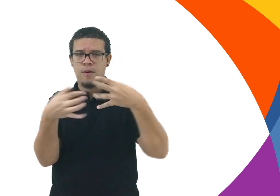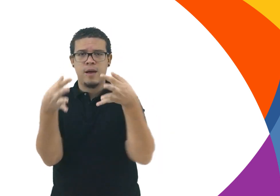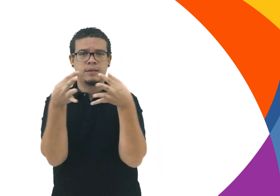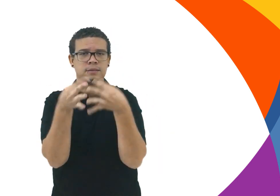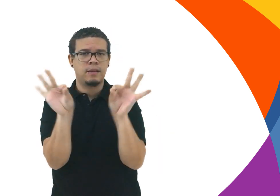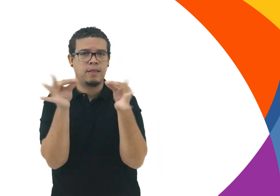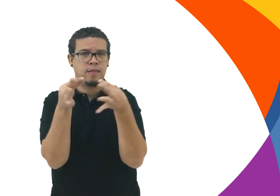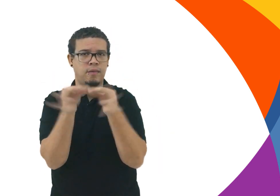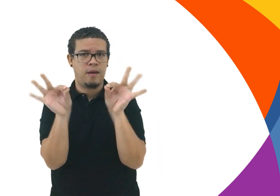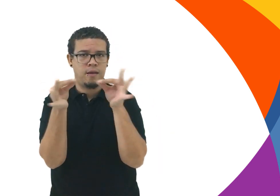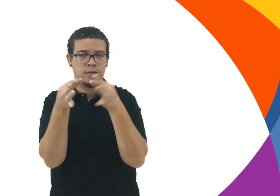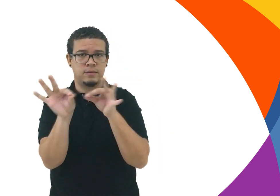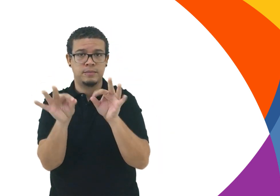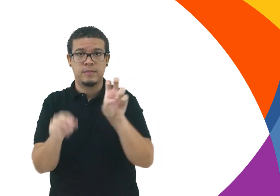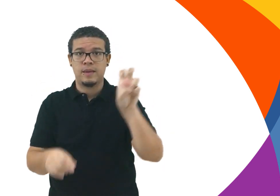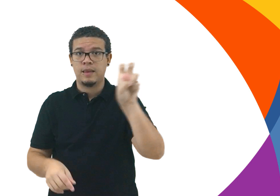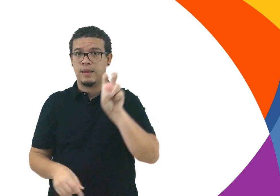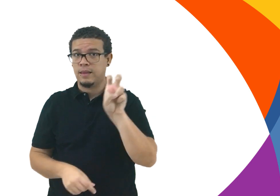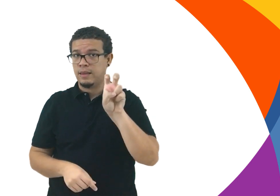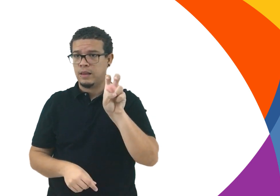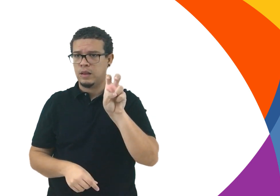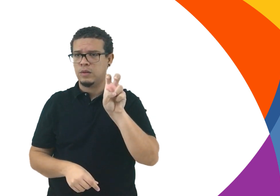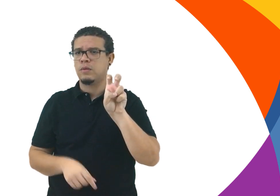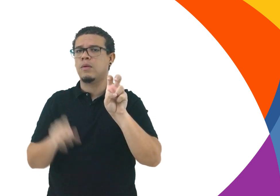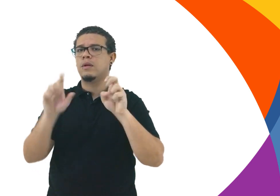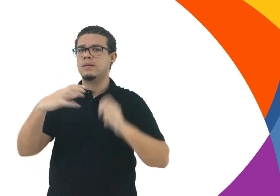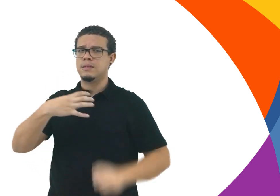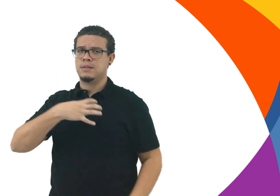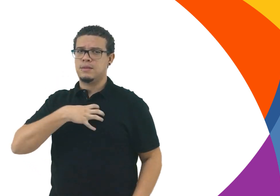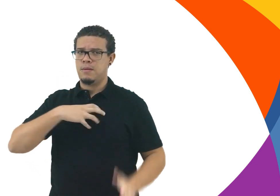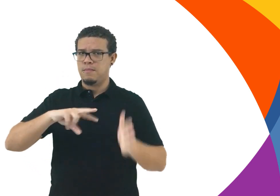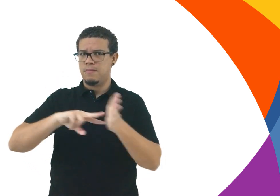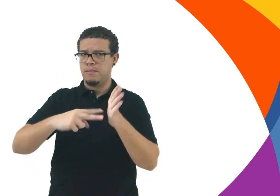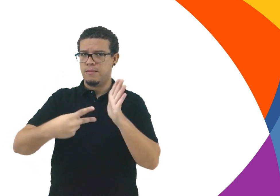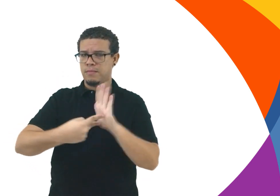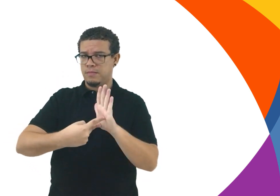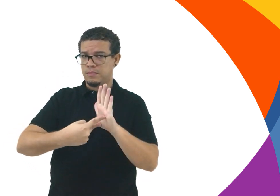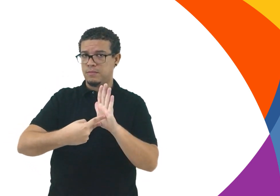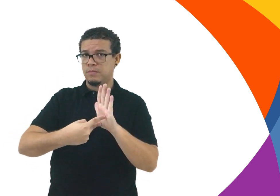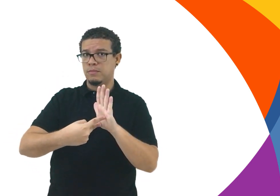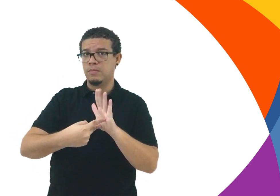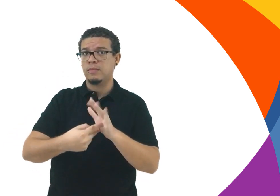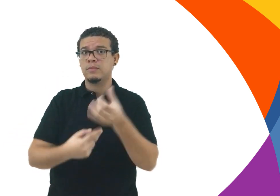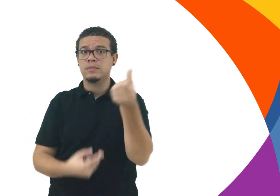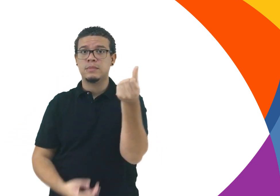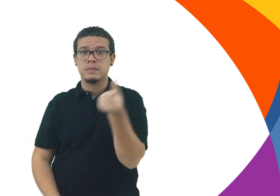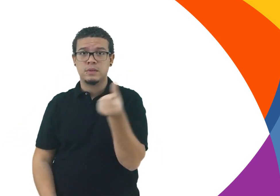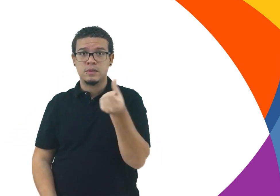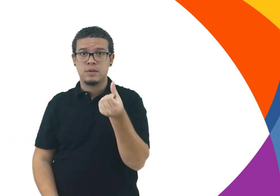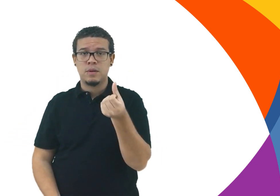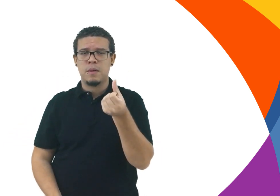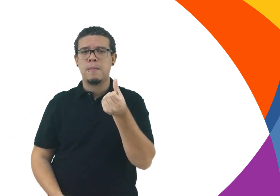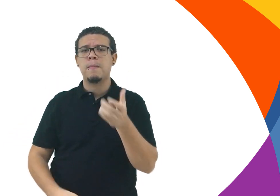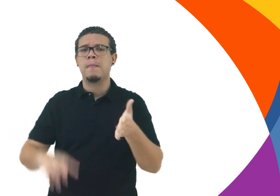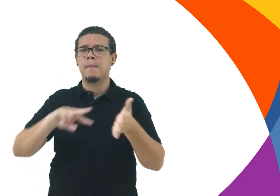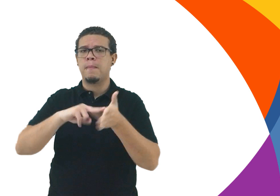quarto é a sintaxe, quinto é a semântica e sexto é